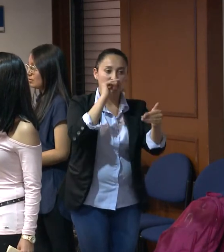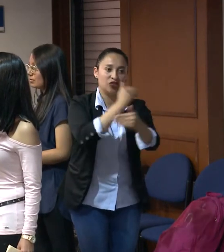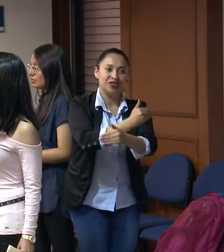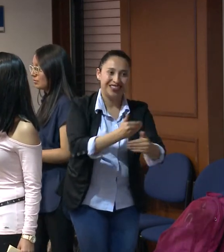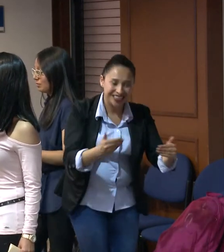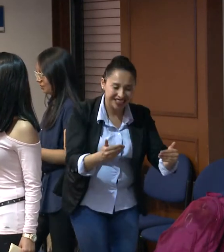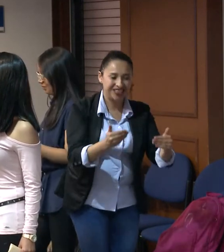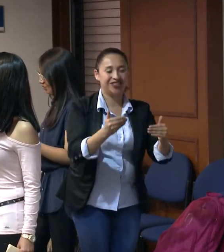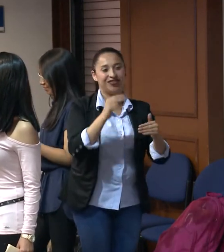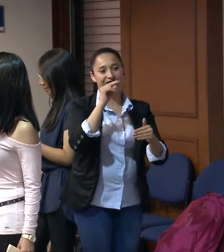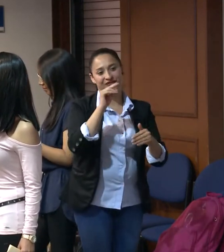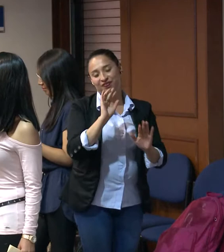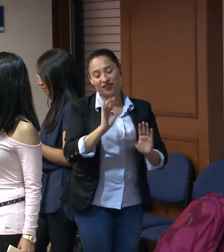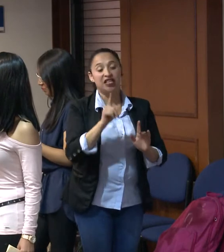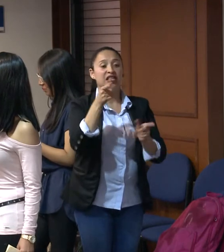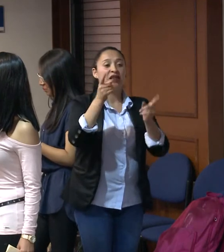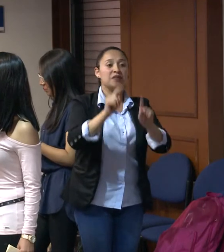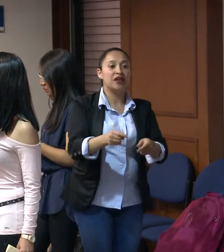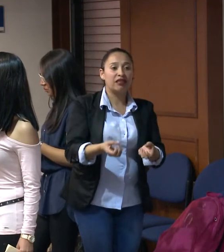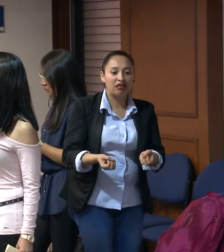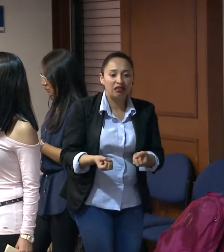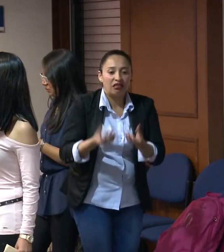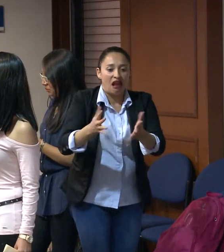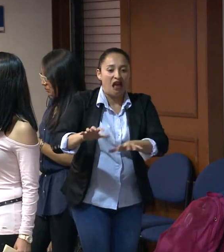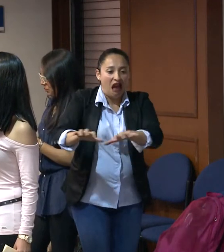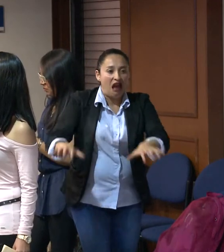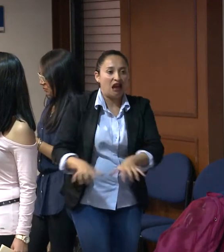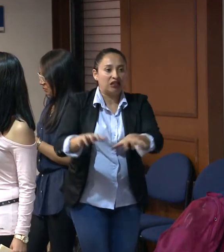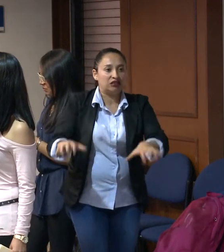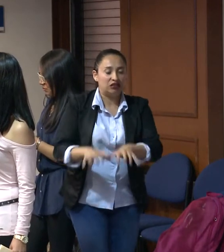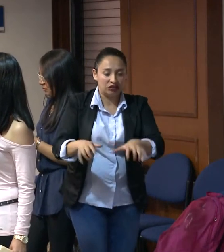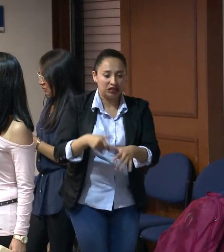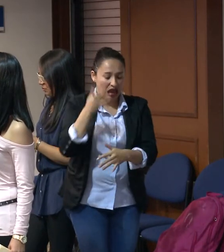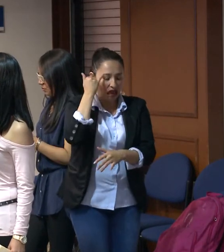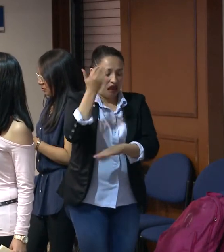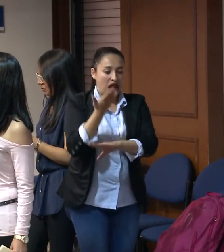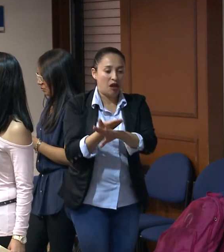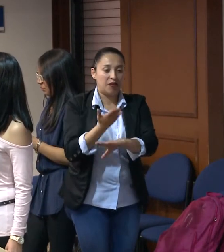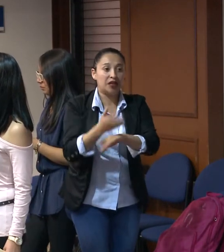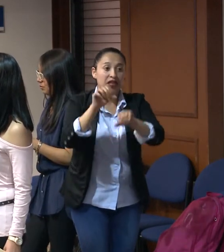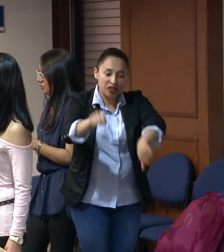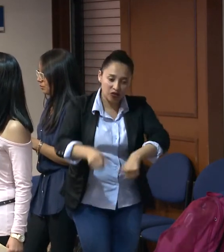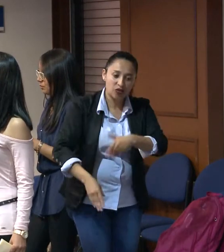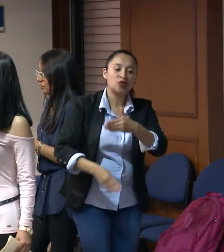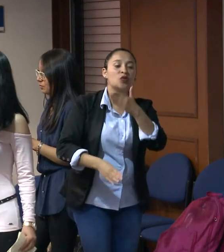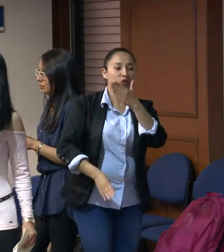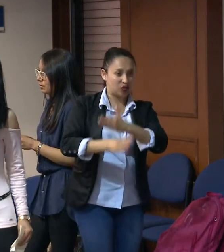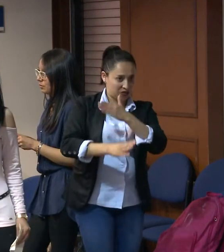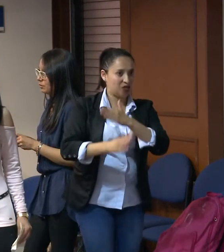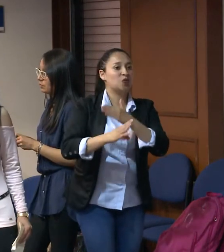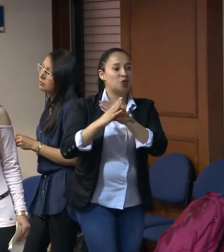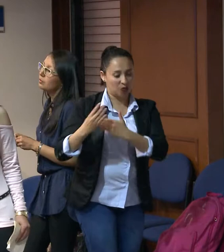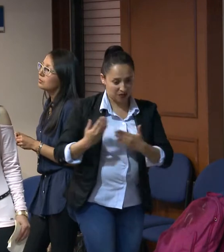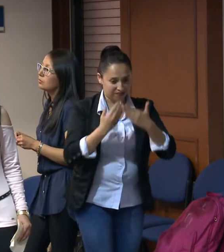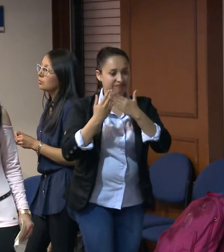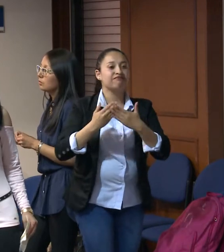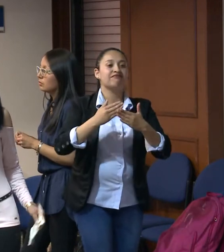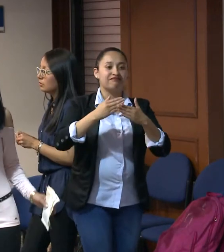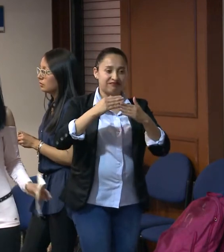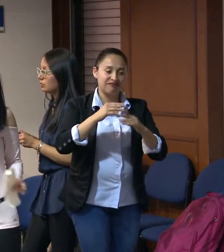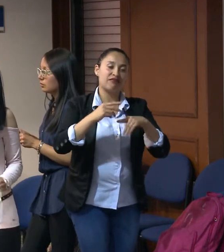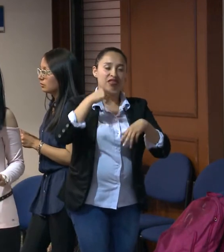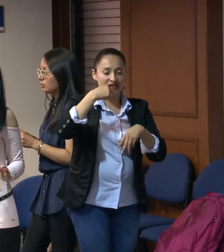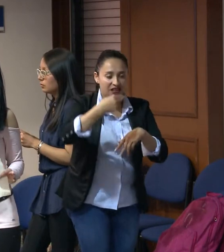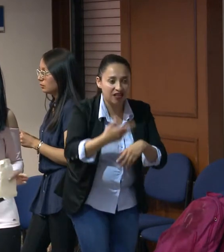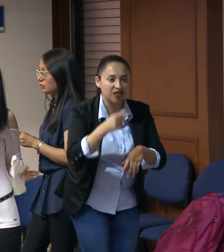y, finalmente, generar acciones que permitan la continuidad de la propuesta pedagógica activamente narrando mediante el trabajo de los